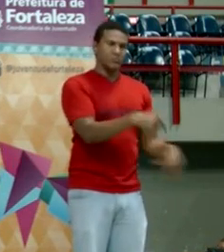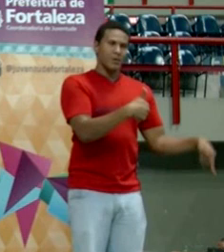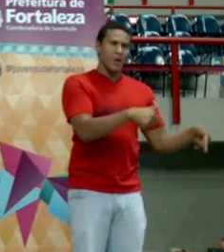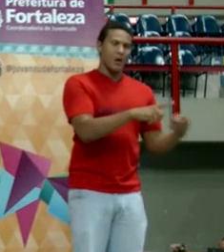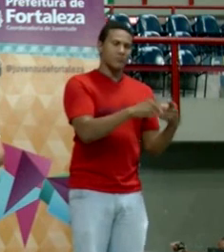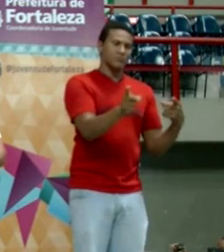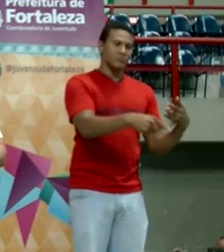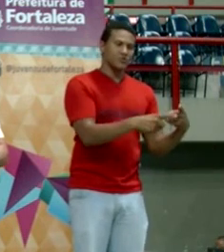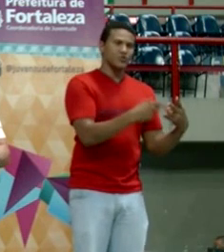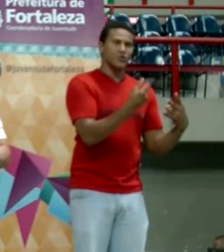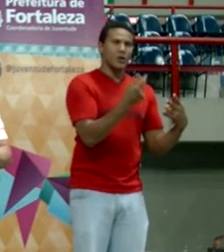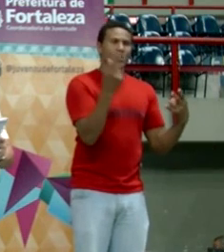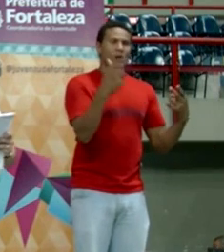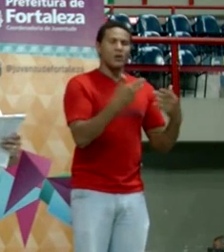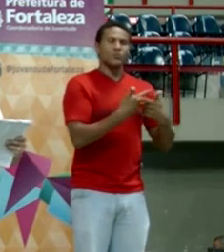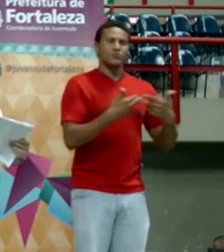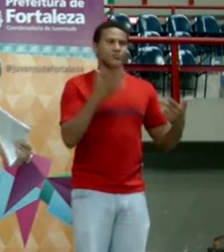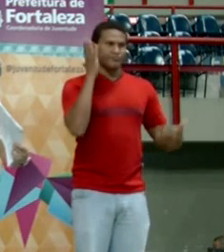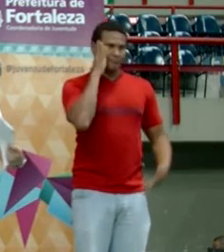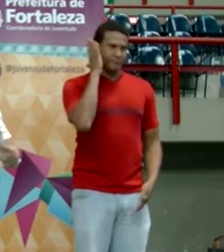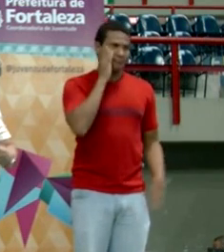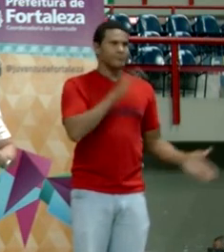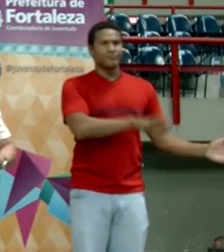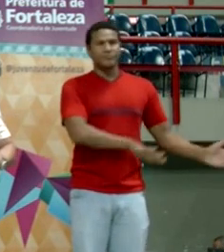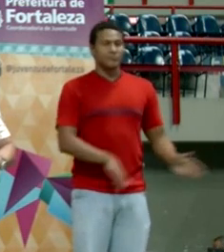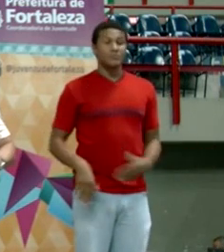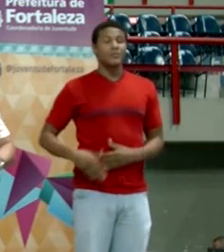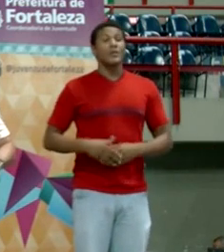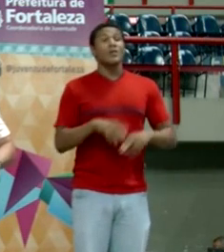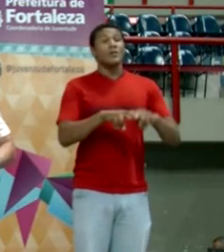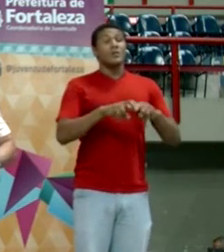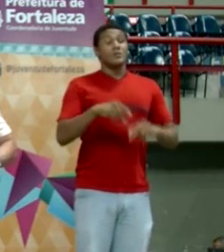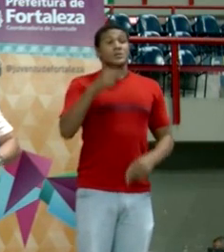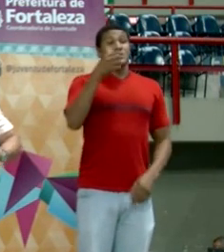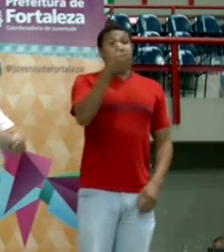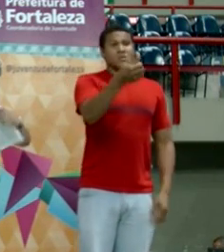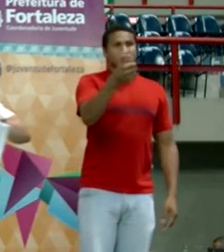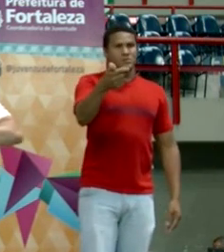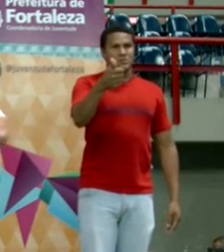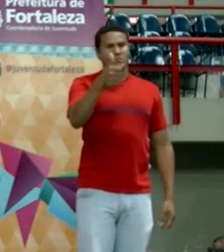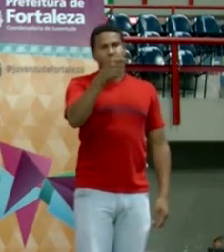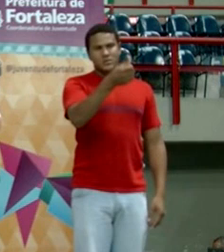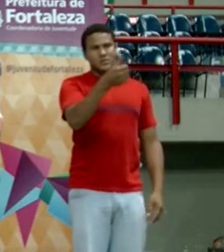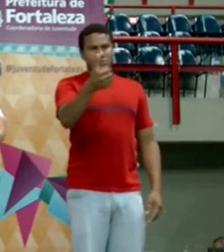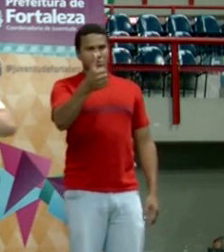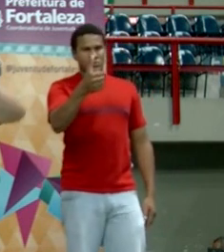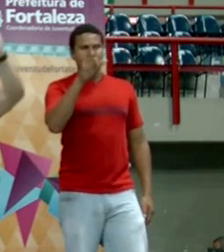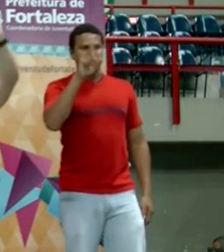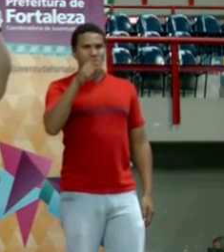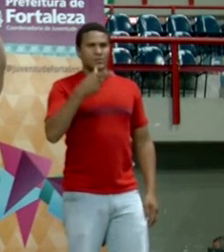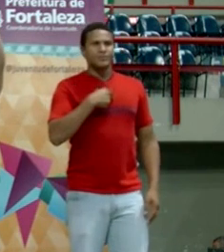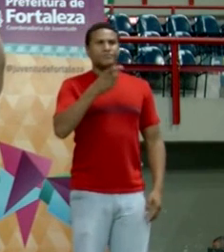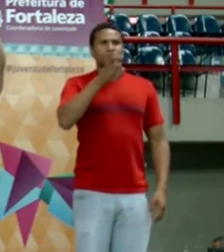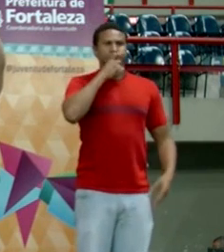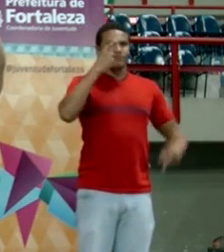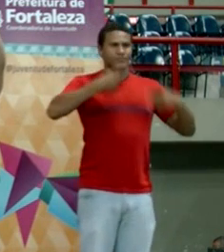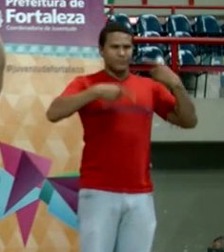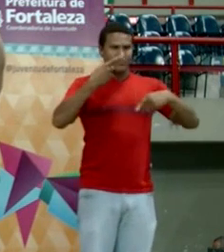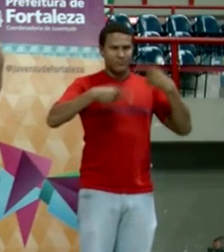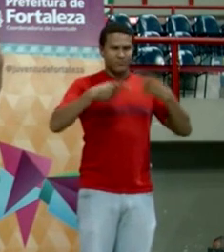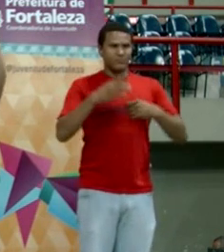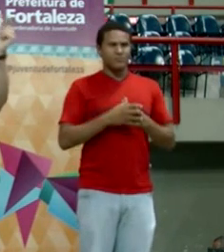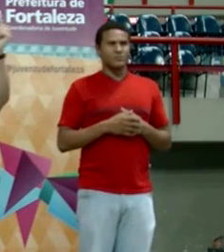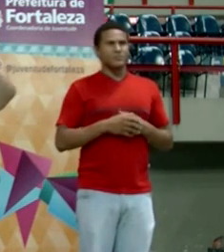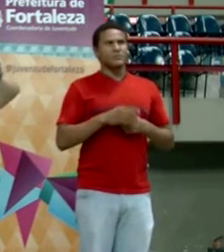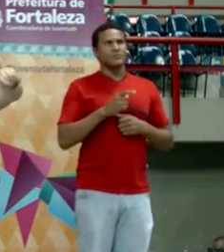tá certo? Então nós estamos na Guerra Fria, 61. Aí você vai botar assim, ó. Você botou Guerra Fria? Eu não sei